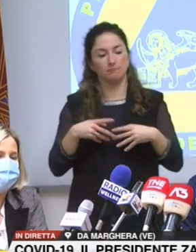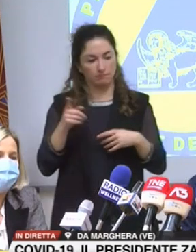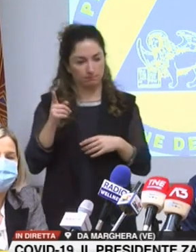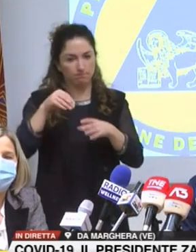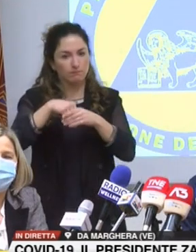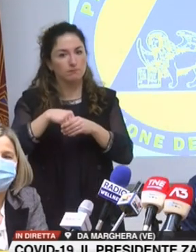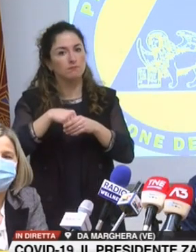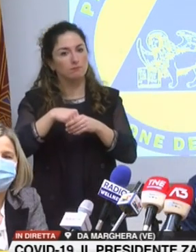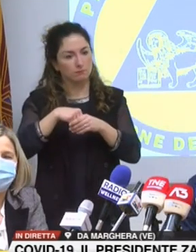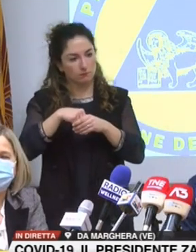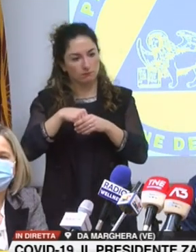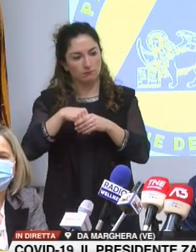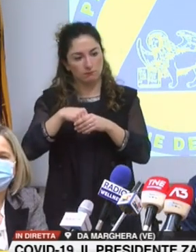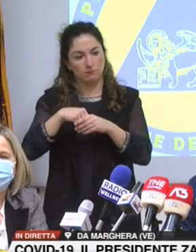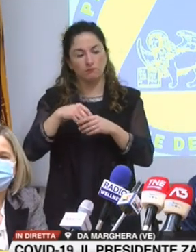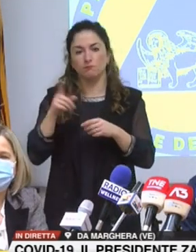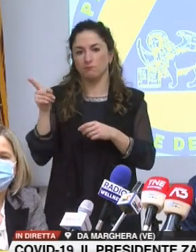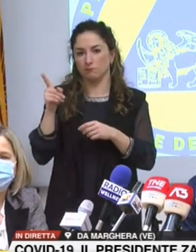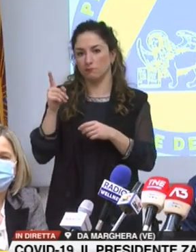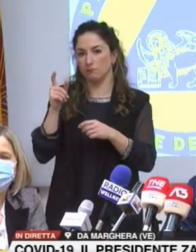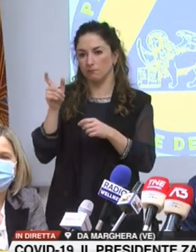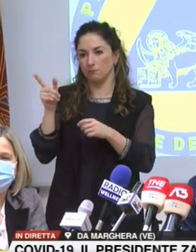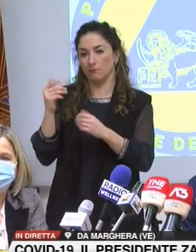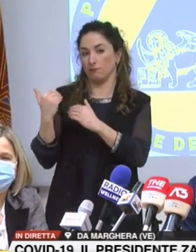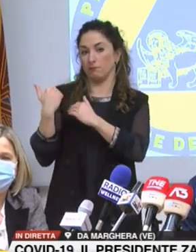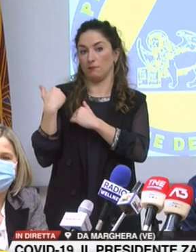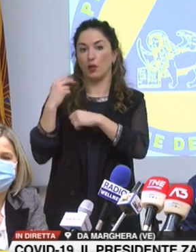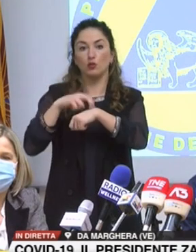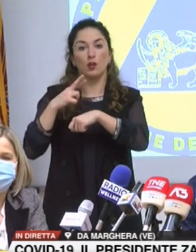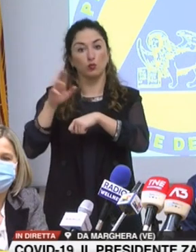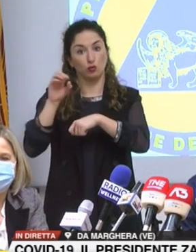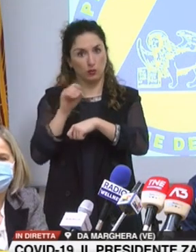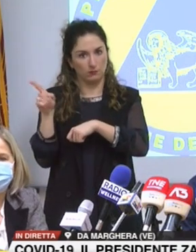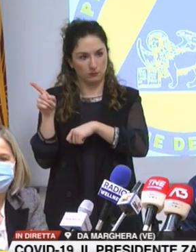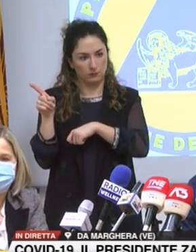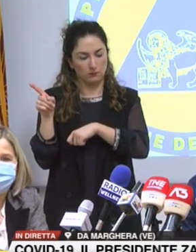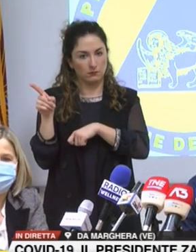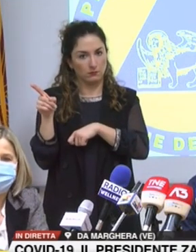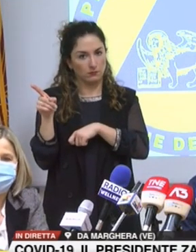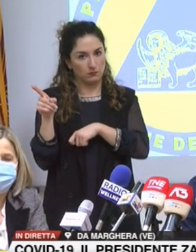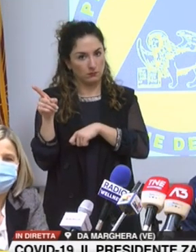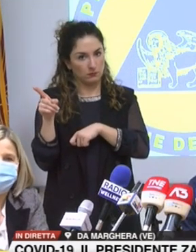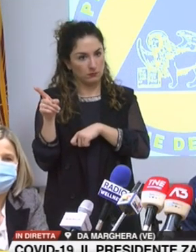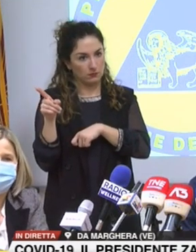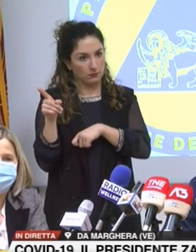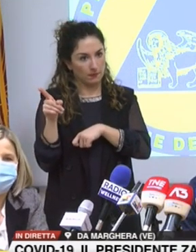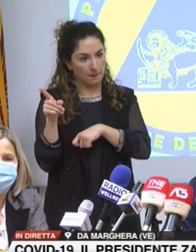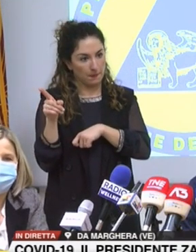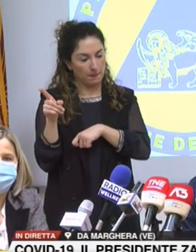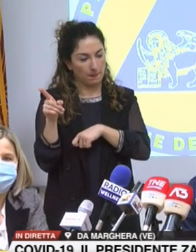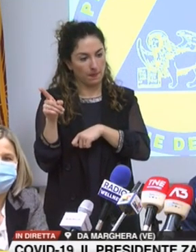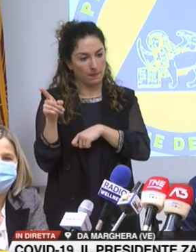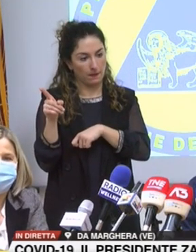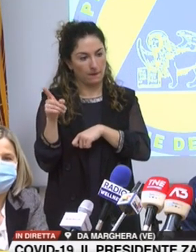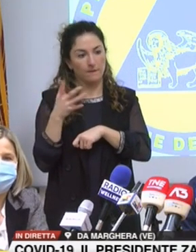ampia e più complessa diretta dalla dottoressa Russo, che è la direzione prevenzione. Anzi, col termine più esteso e corretto che mai viene